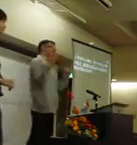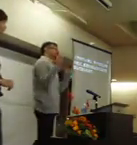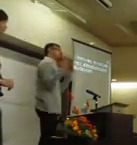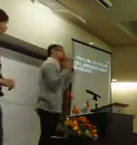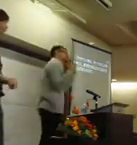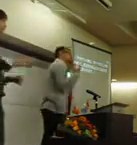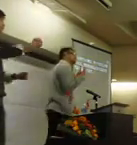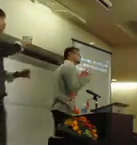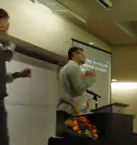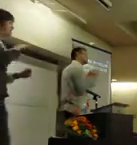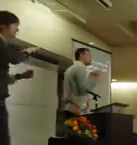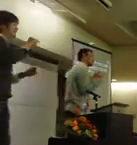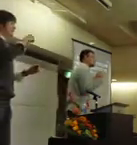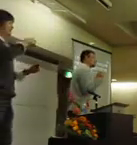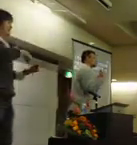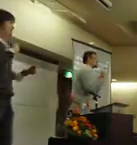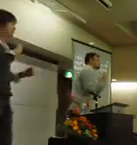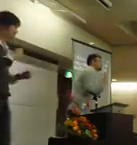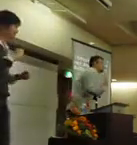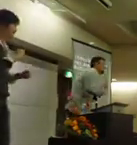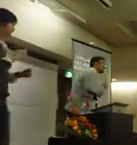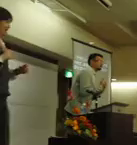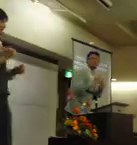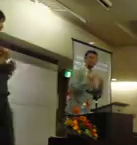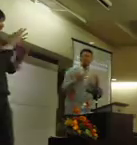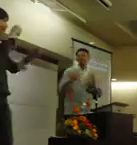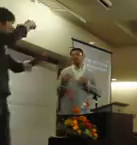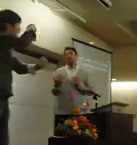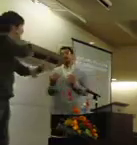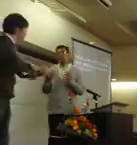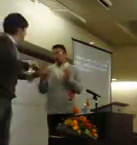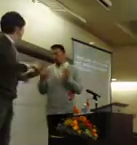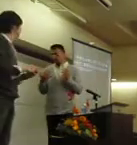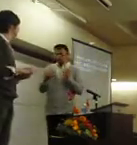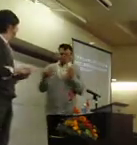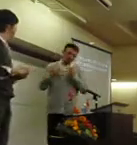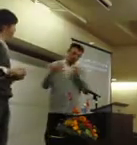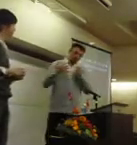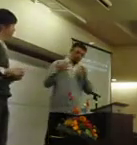そして私たち自分自身のこの信仰の中に、